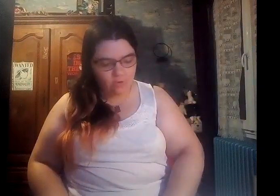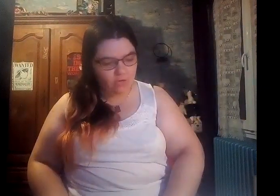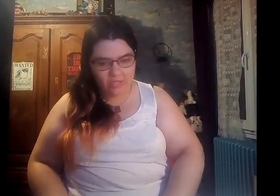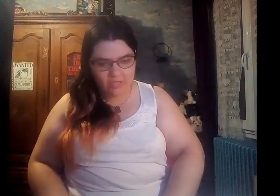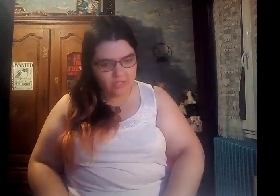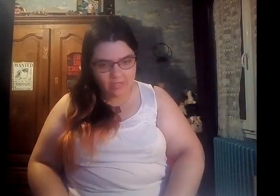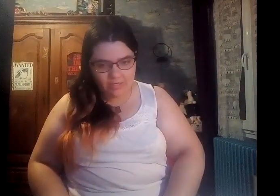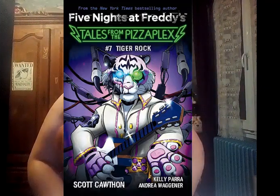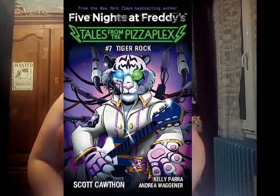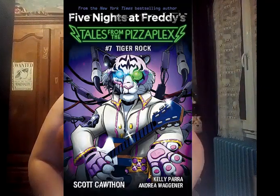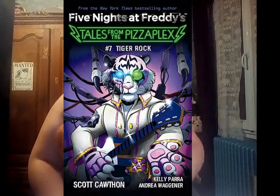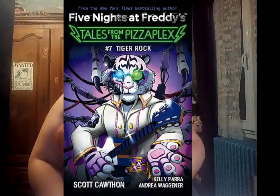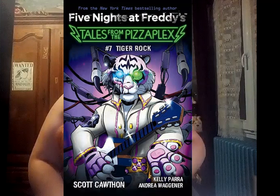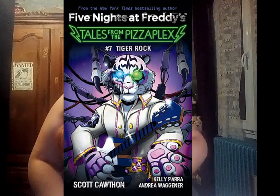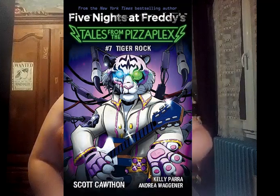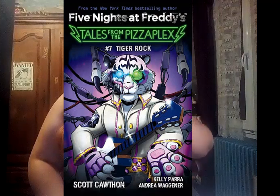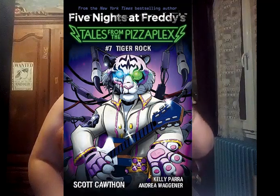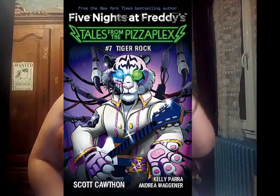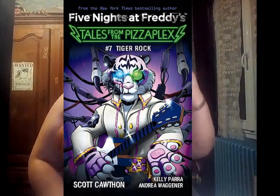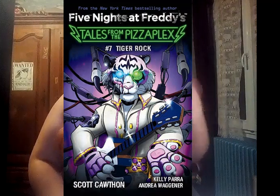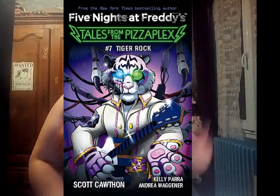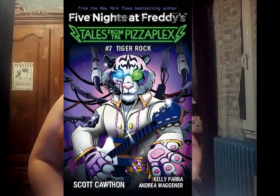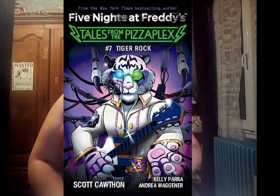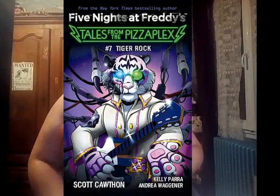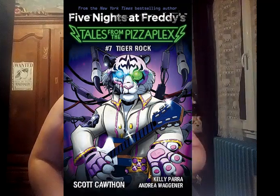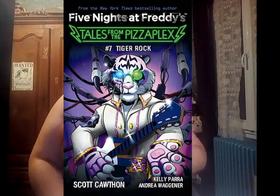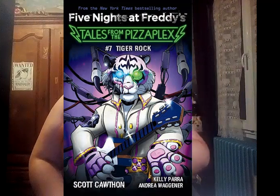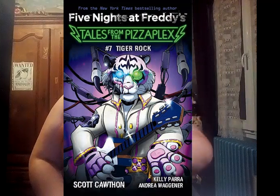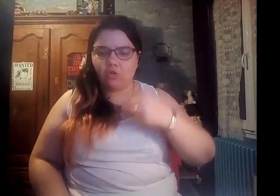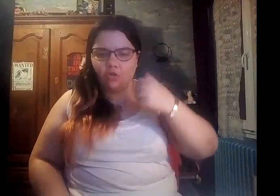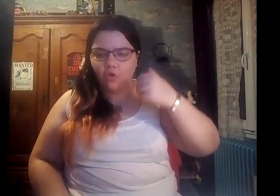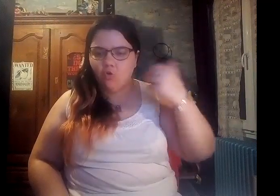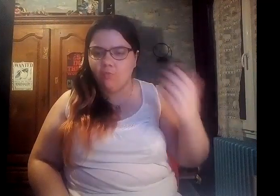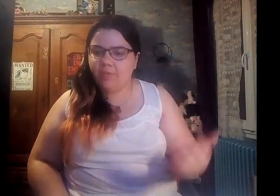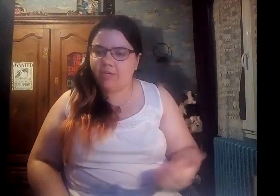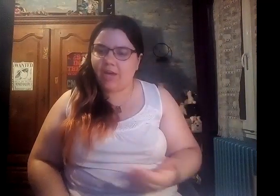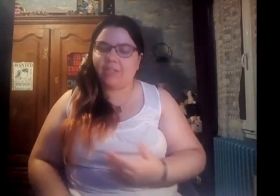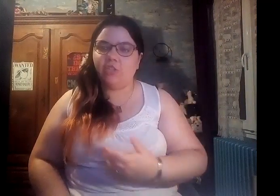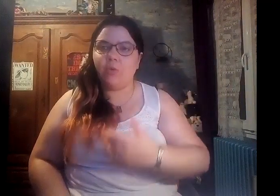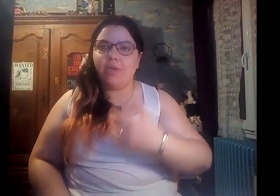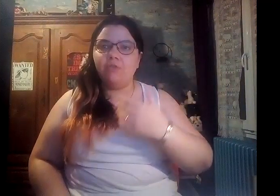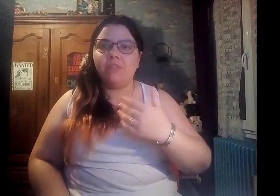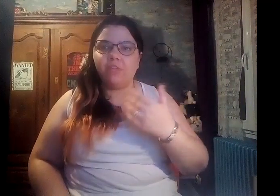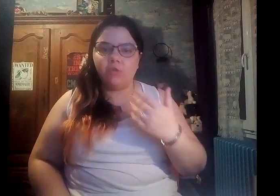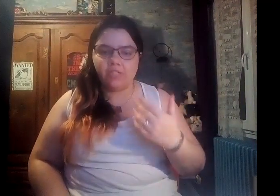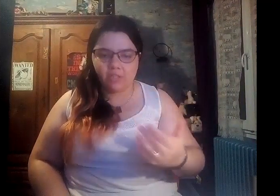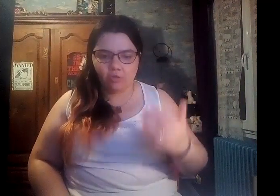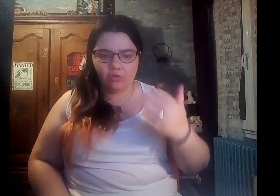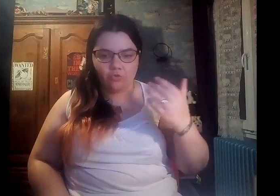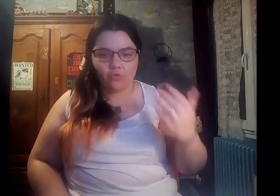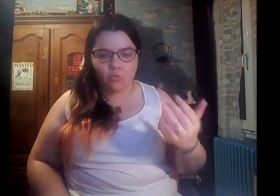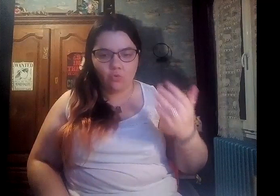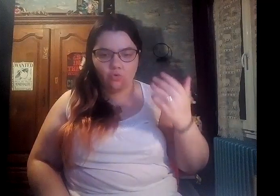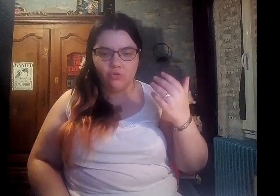théorie le dernier livre Tiger rock révèle que le mimique a tué une adolescente du nom de